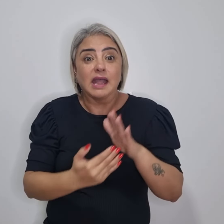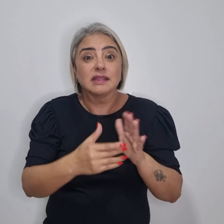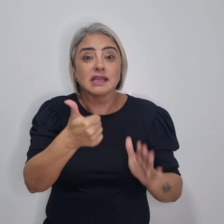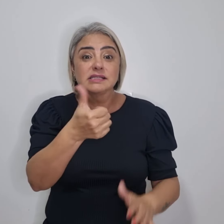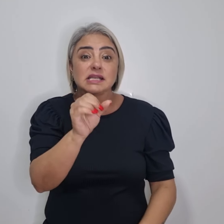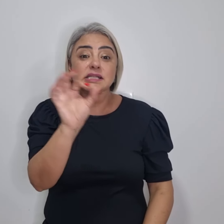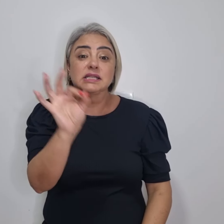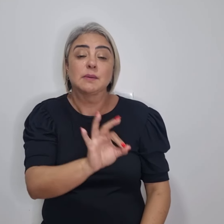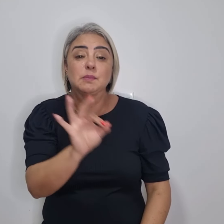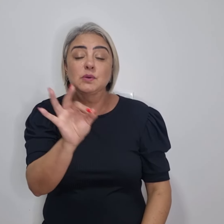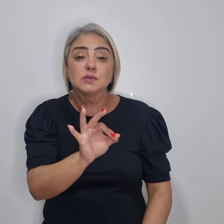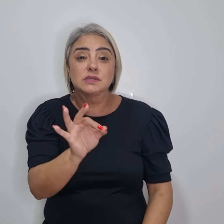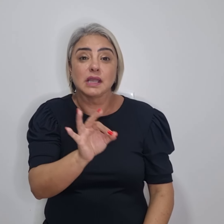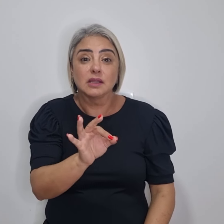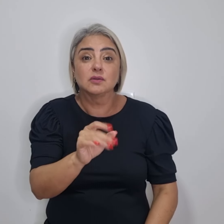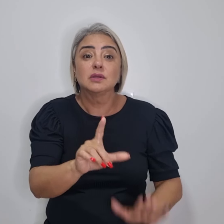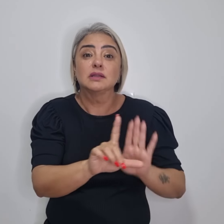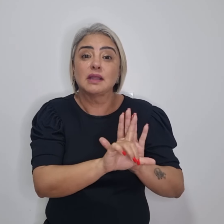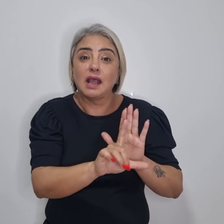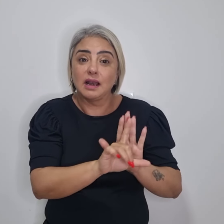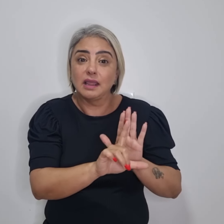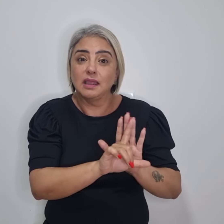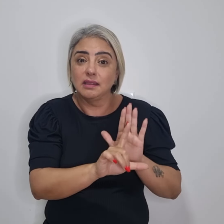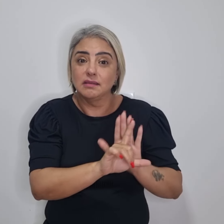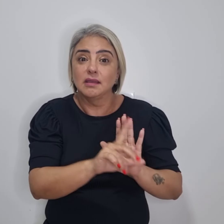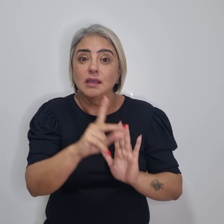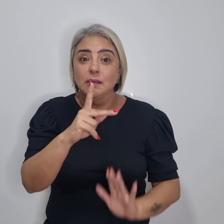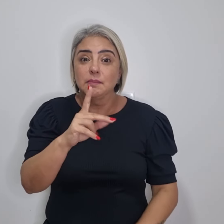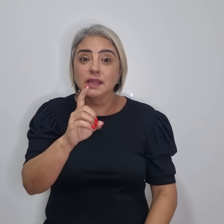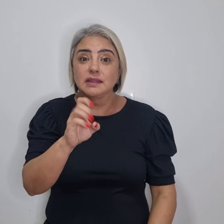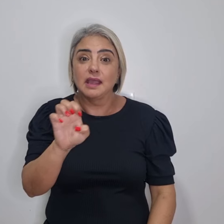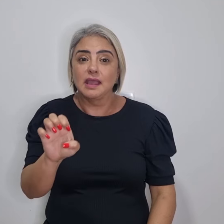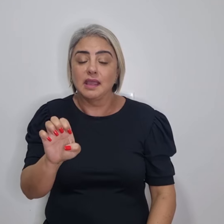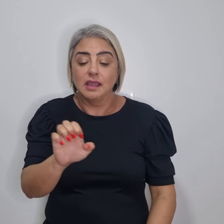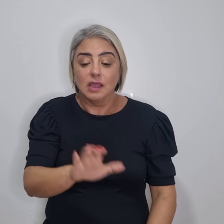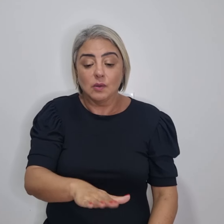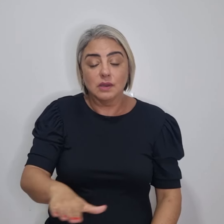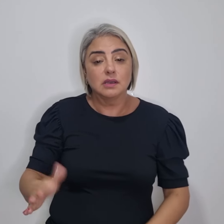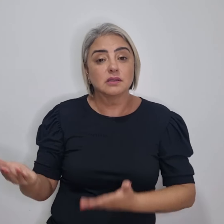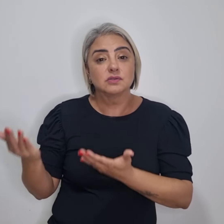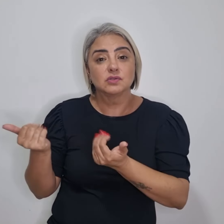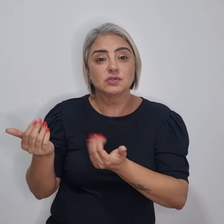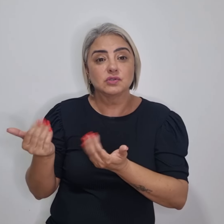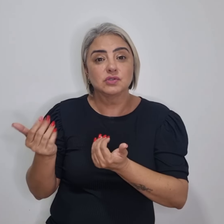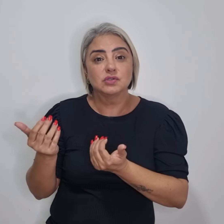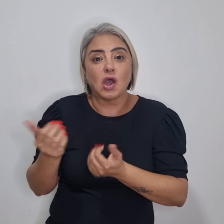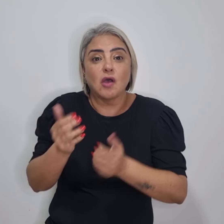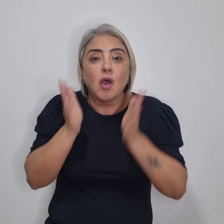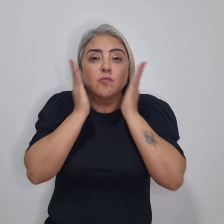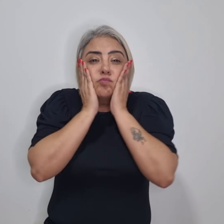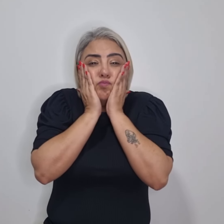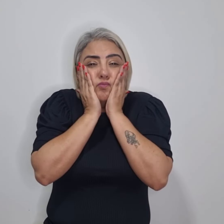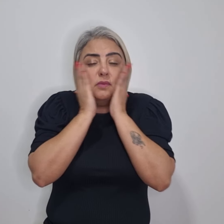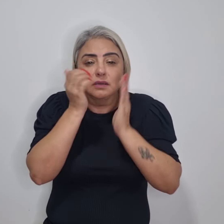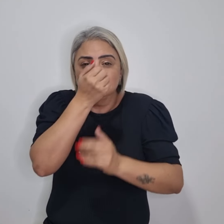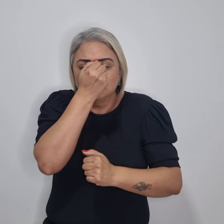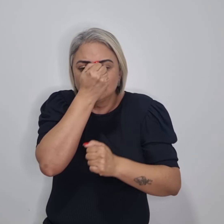do recomendado pelo PDE, com crianças e jovens amontoados em espaços mal